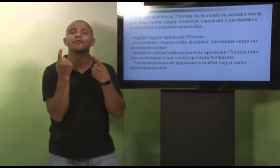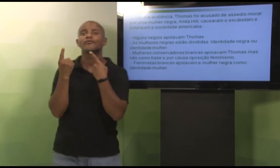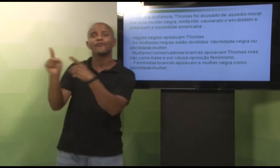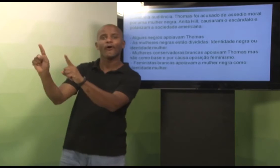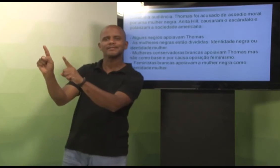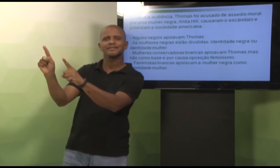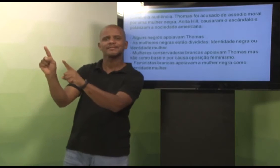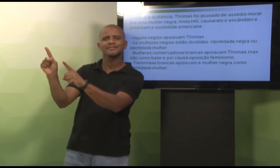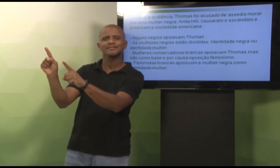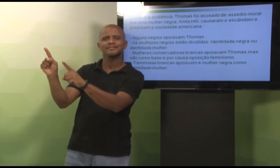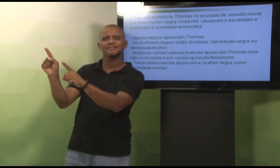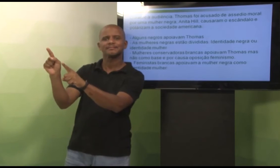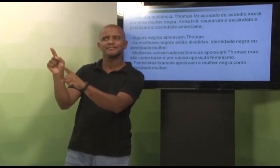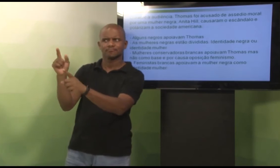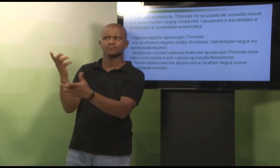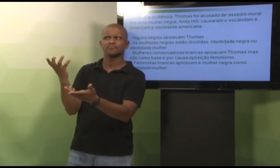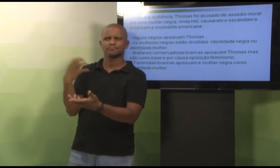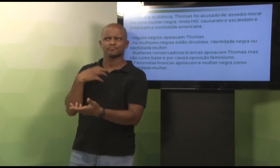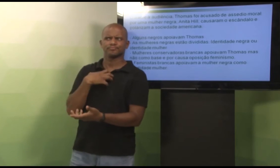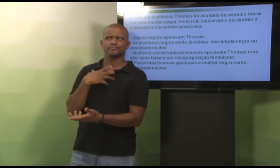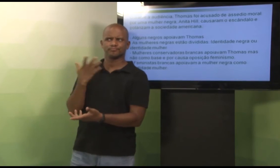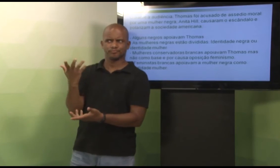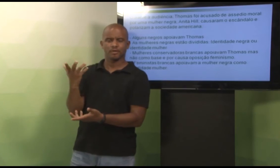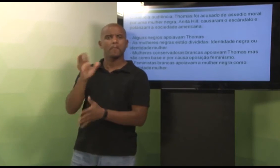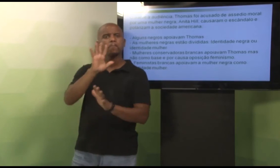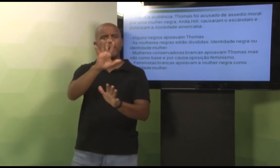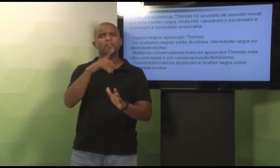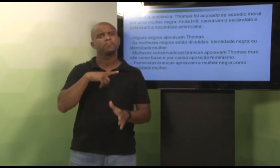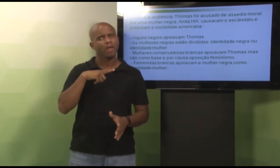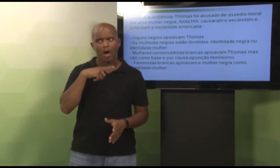não era a favor, era contra, porque eram mulheres.